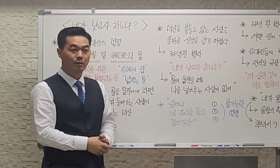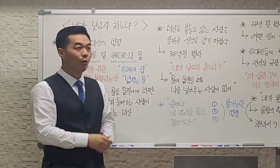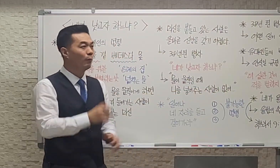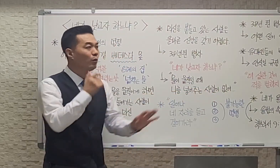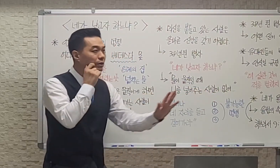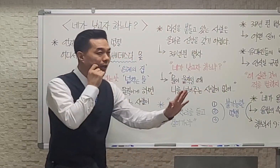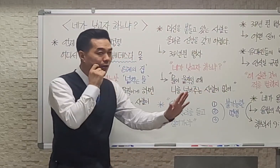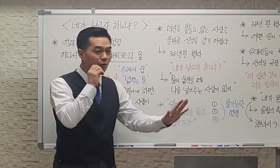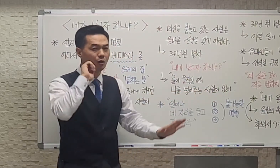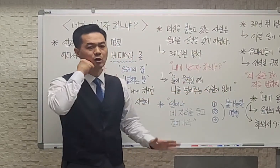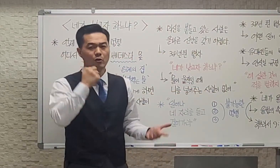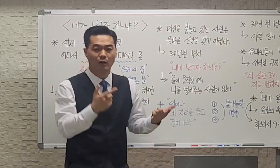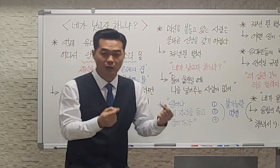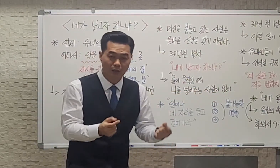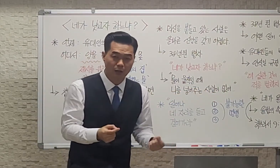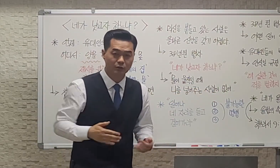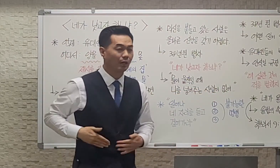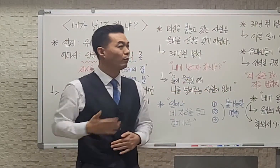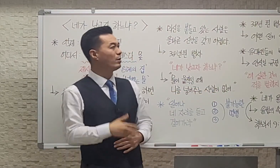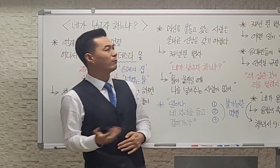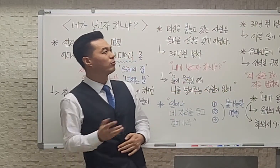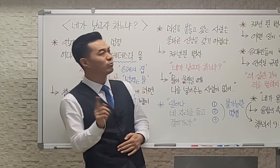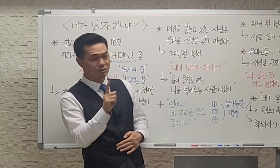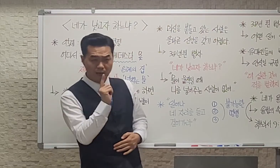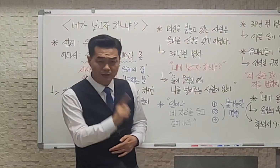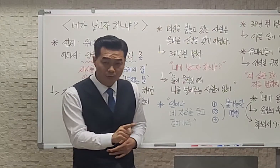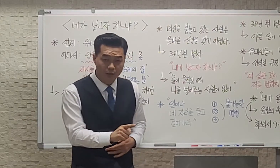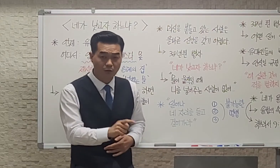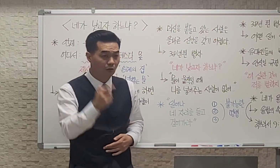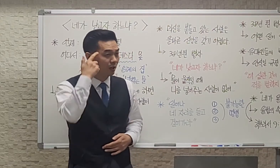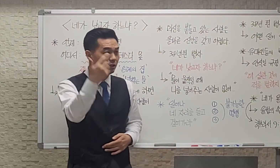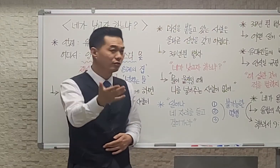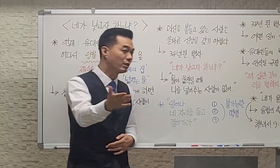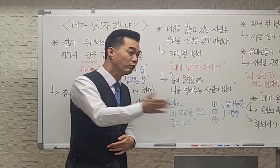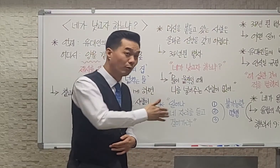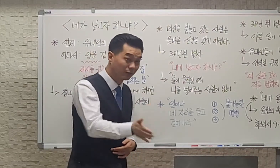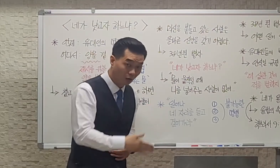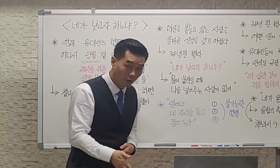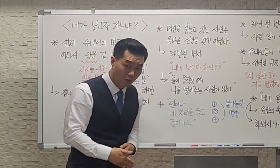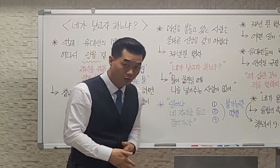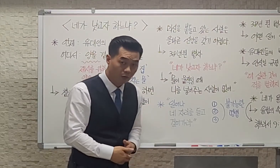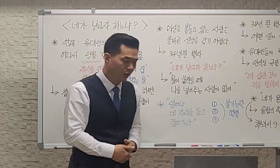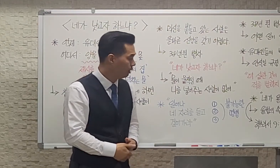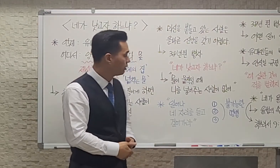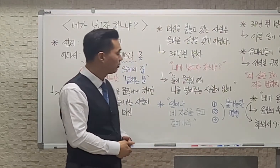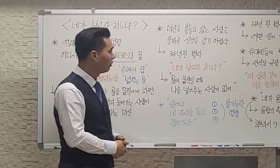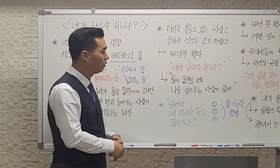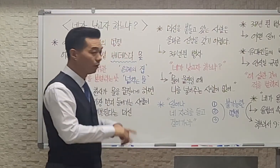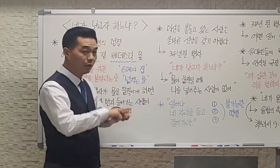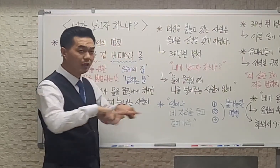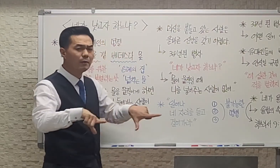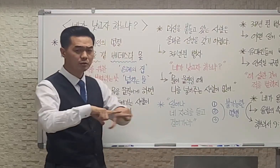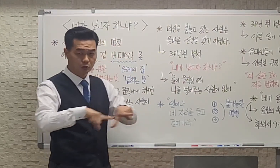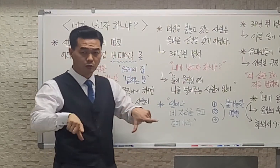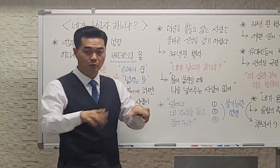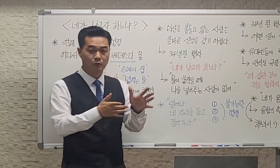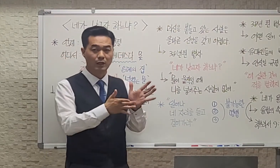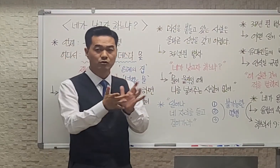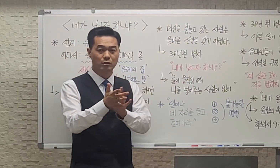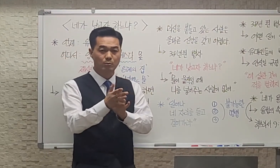뭐 못해요? 어려울 것 같아요? 제가 몸이 아픈데 무슨 말씀이세요? 이런 질문이 없어요. 그래서 일반적으로 예수님이